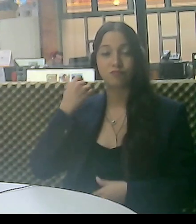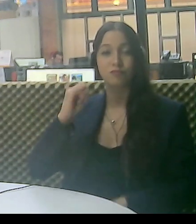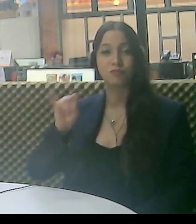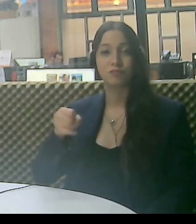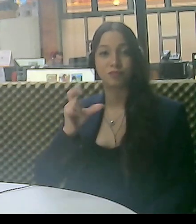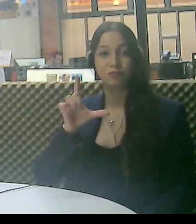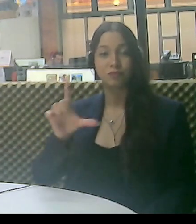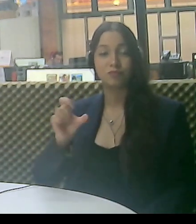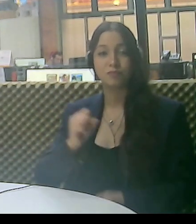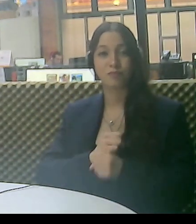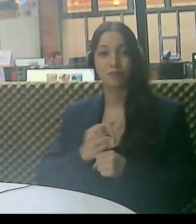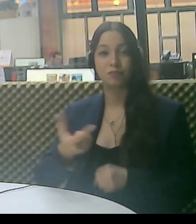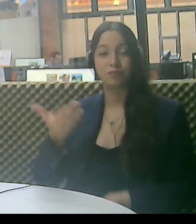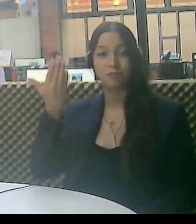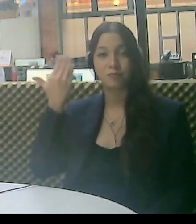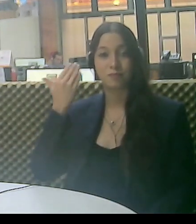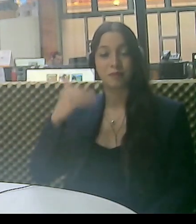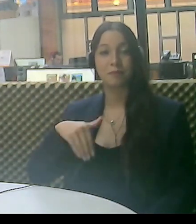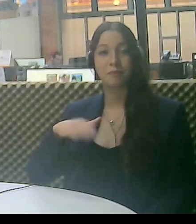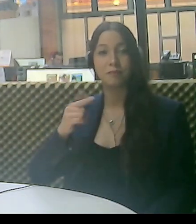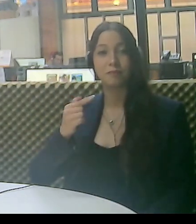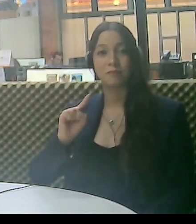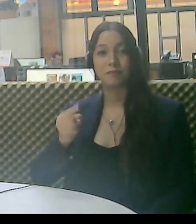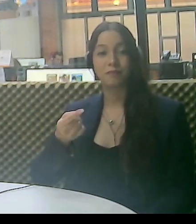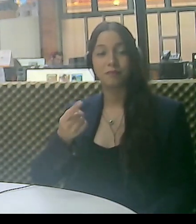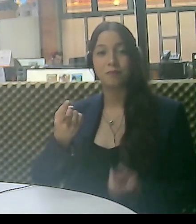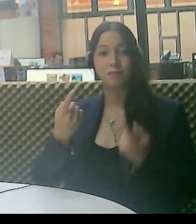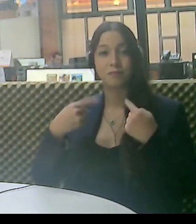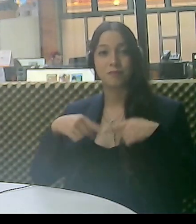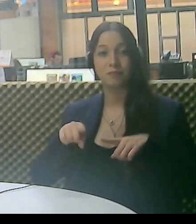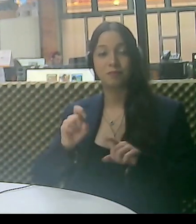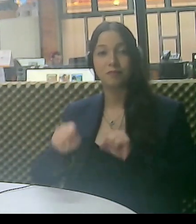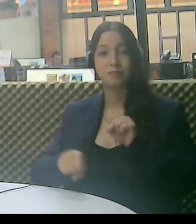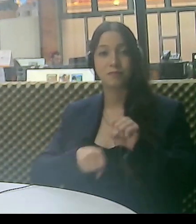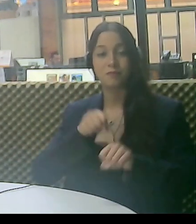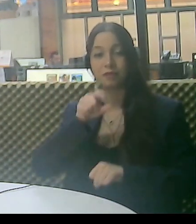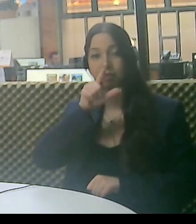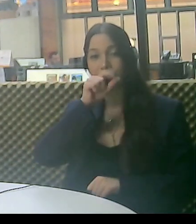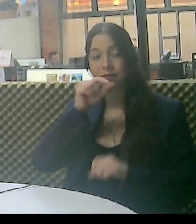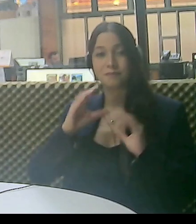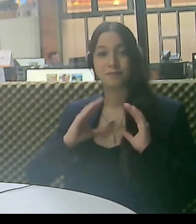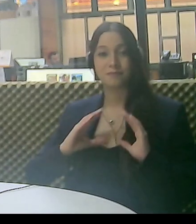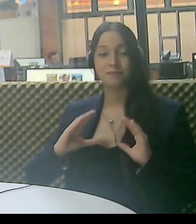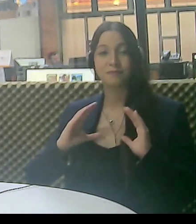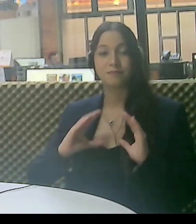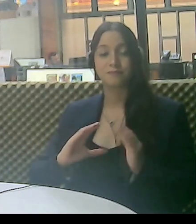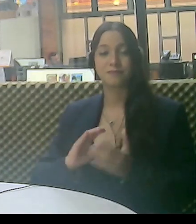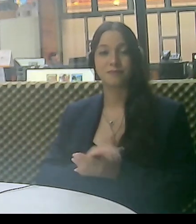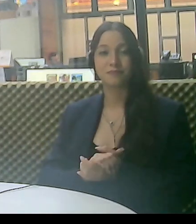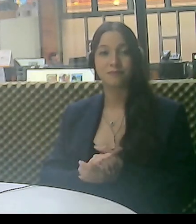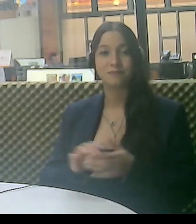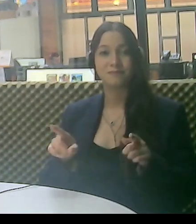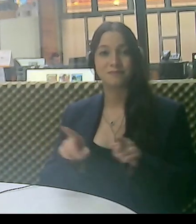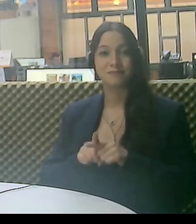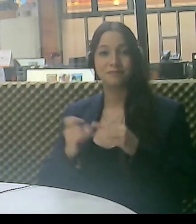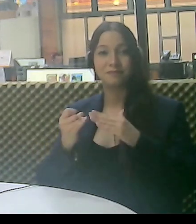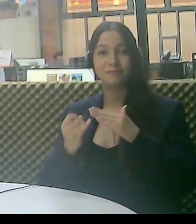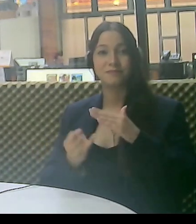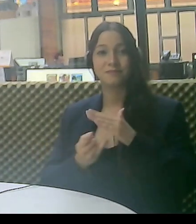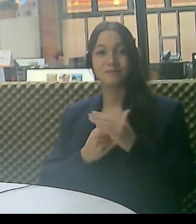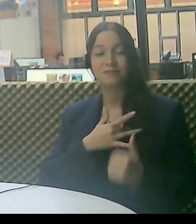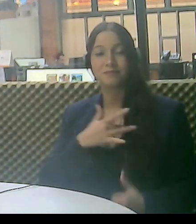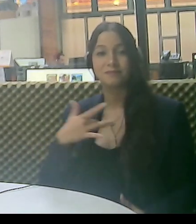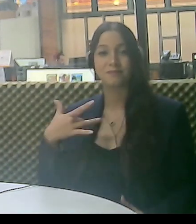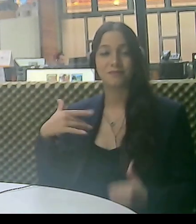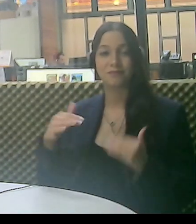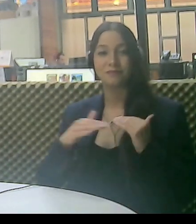ano passado, foram feitos mais de 7 mil empréstimos de bicicletas no Parque do Sabiá. Além disso, o Instituto Saúde e